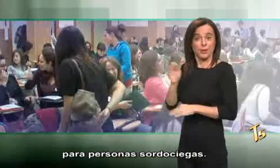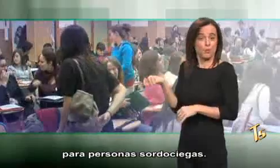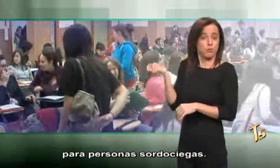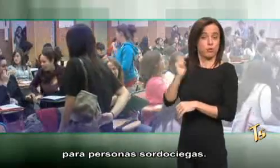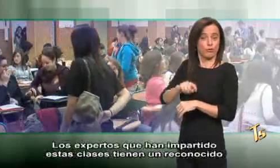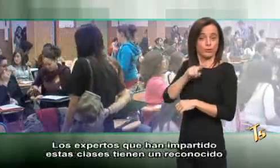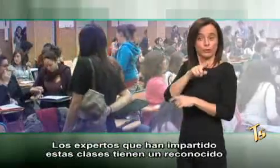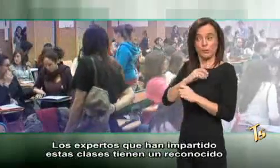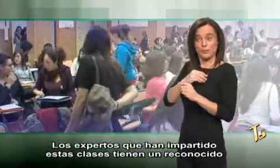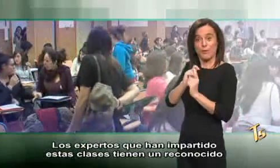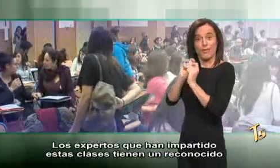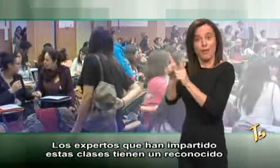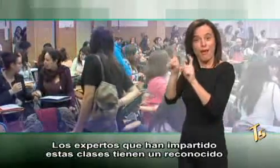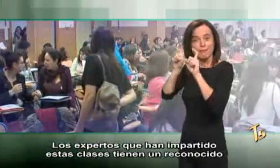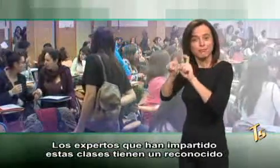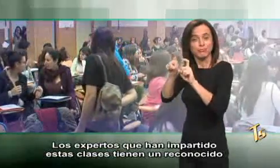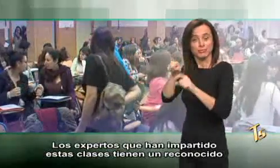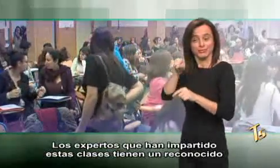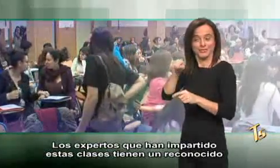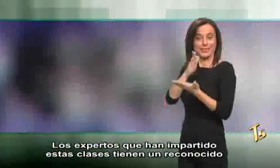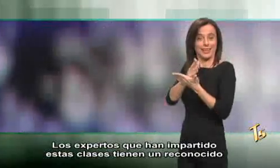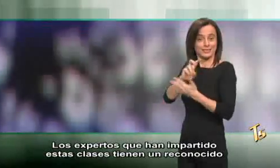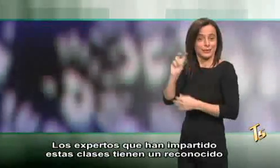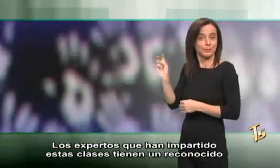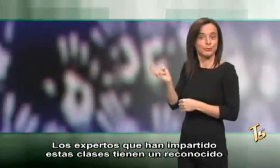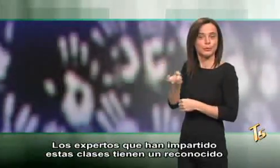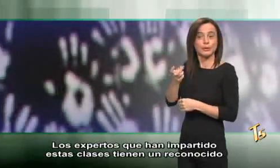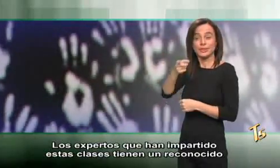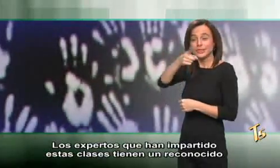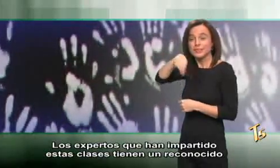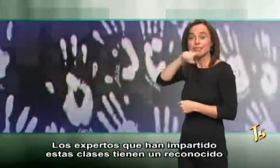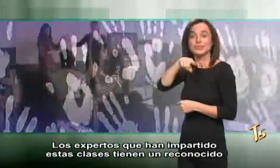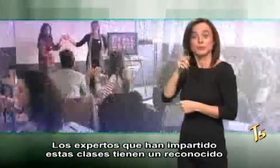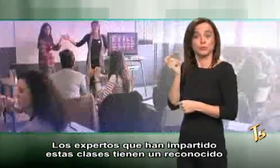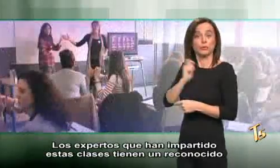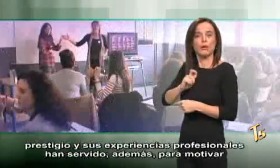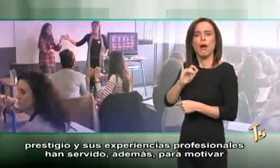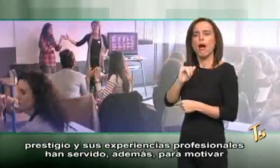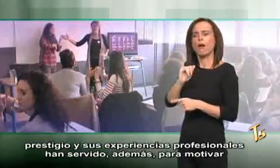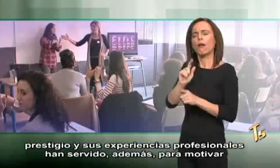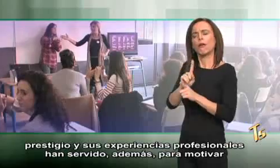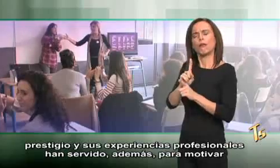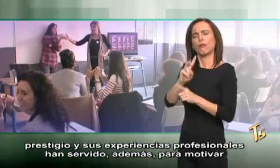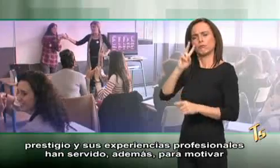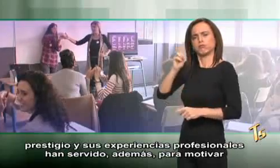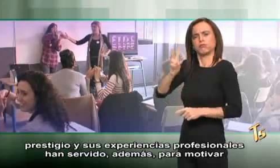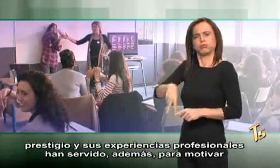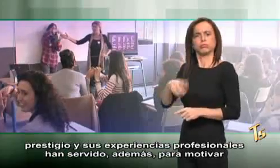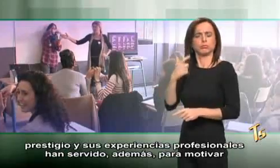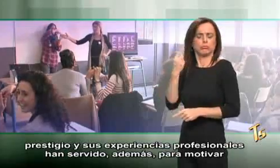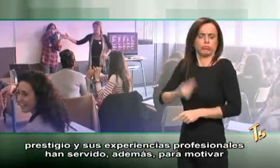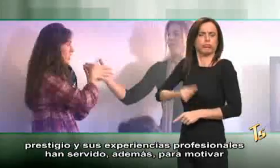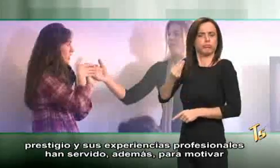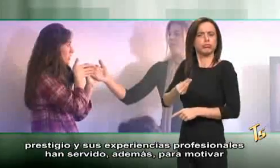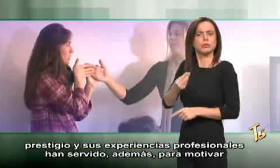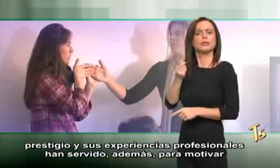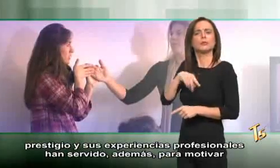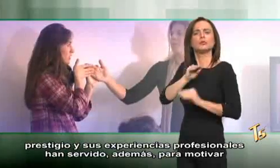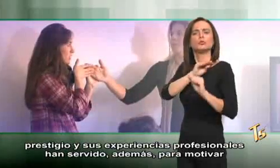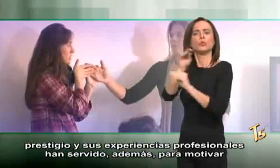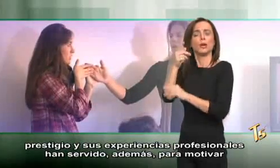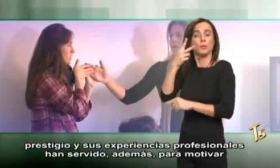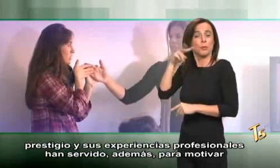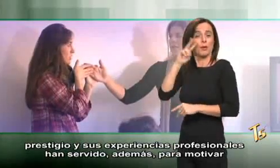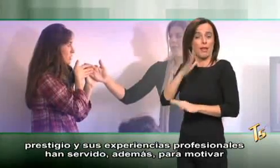Los expertos que han impartido estas clases tienen un reconocido prestigio y sus experiencias